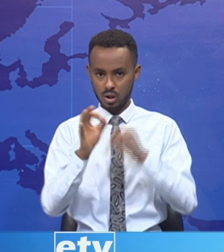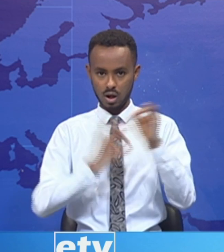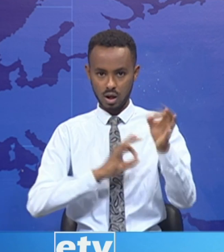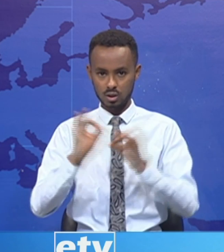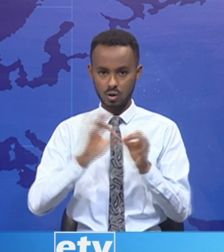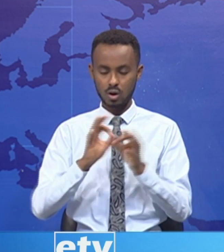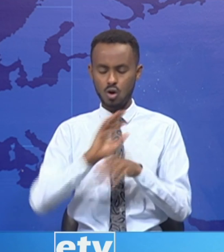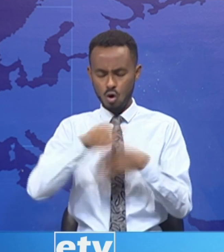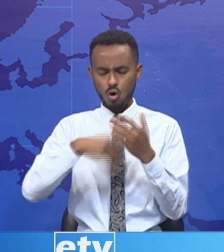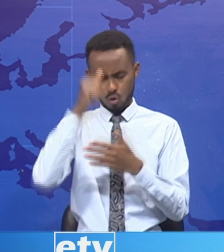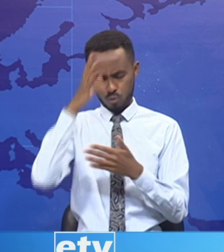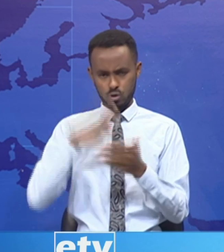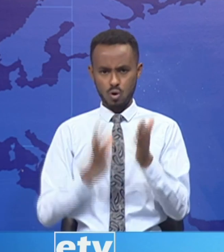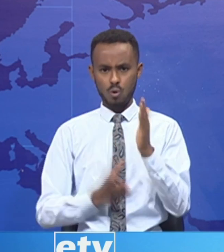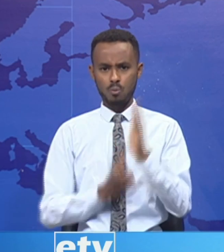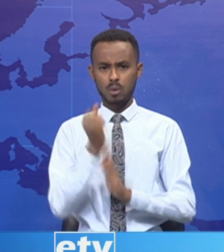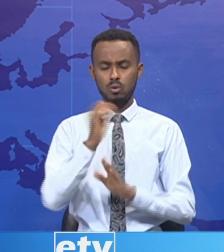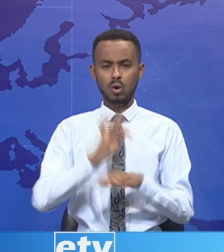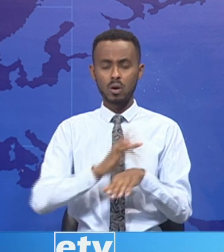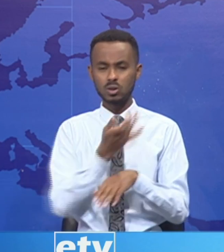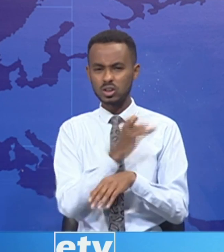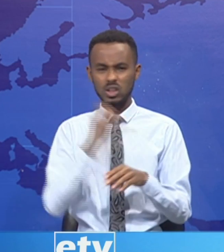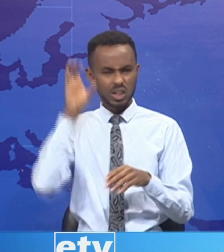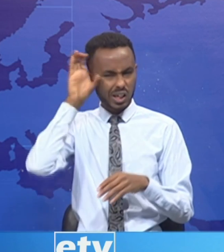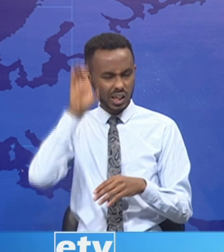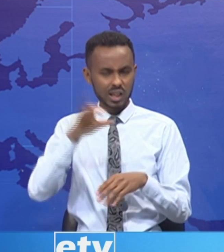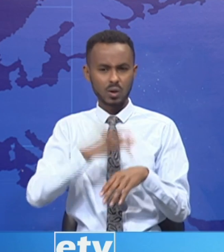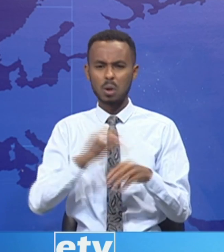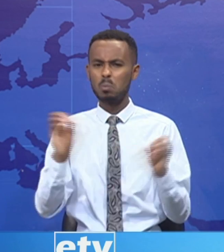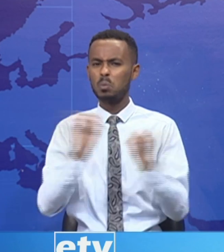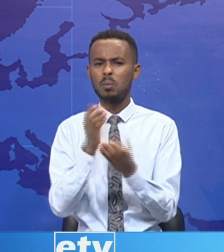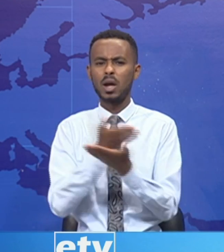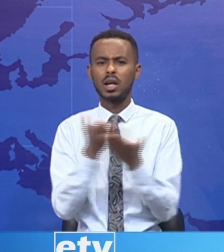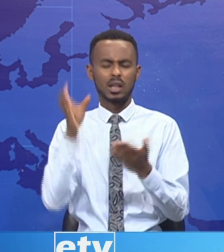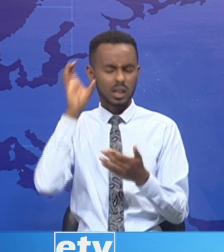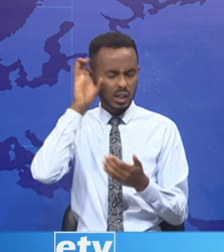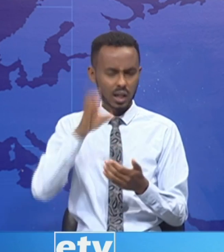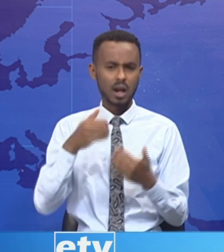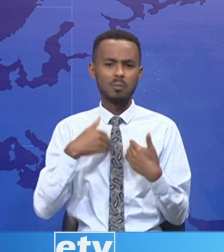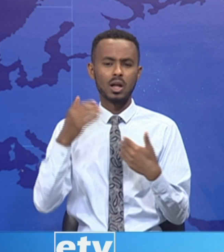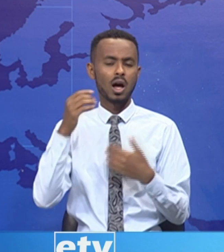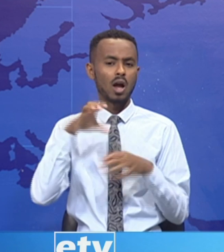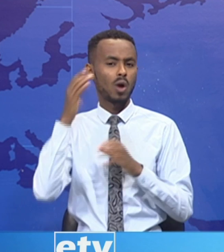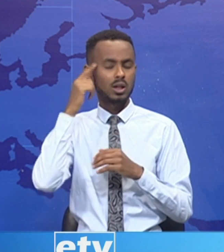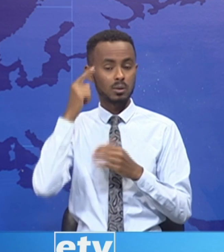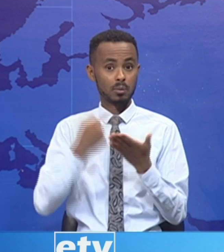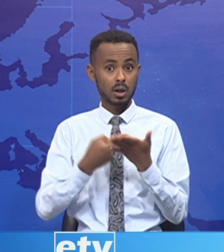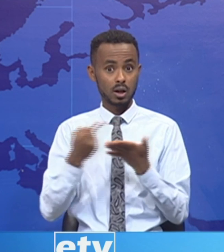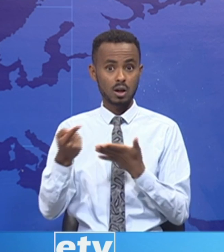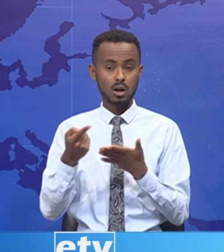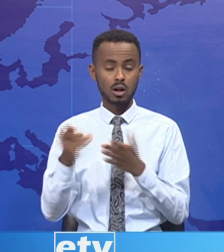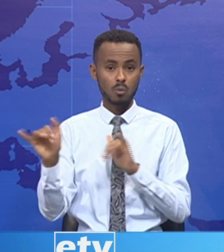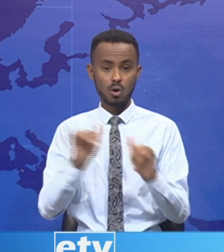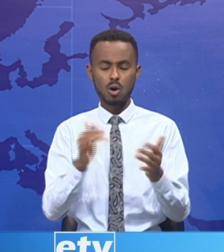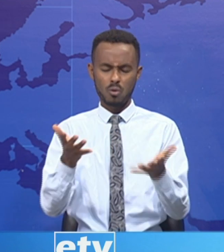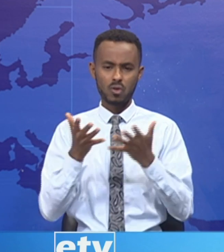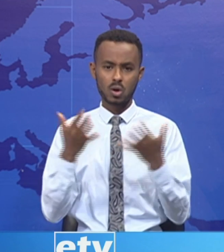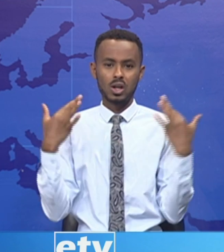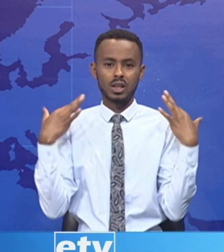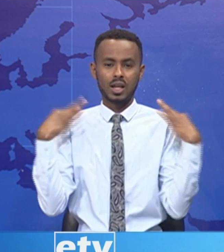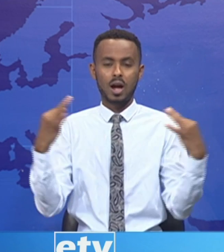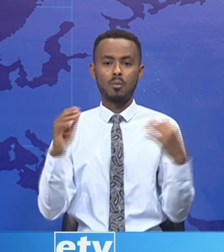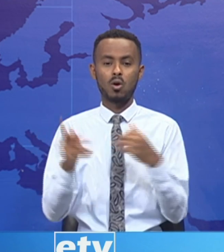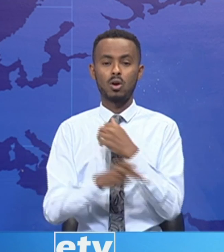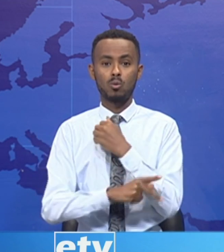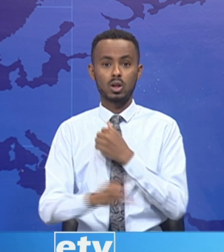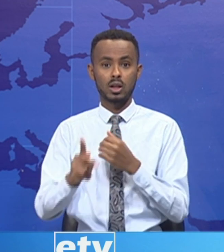ሁሉም ሰው መብቱ ላይ ነው እንጂ ግዴታው ላይ ምንም አይነት ግዴታ እንዳለበት አድርጎ አያስብም እና ይሄ ደግሞ ለምንፈልገው ጤናማ የሆነ የፖለቲካ